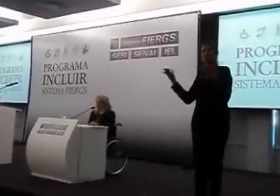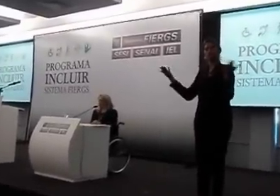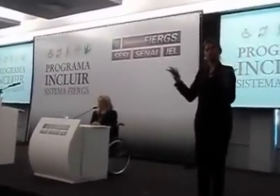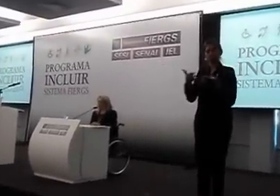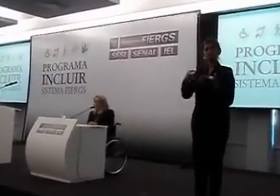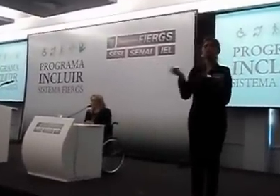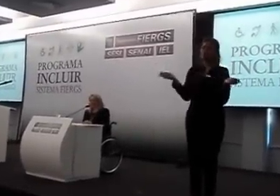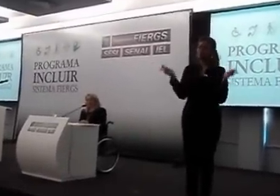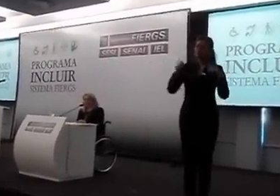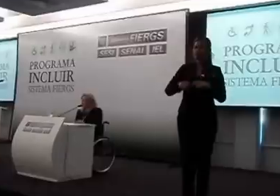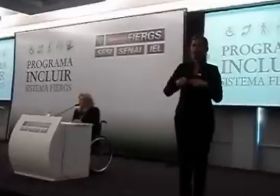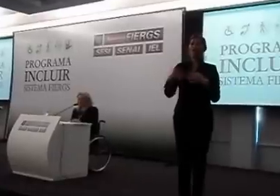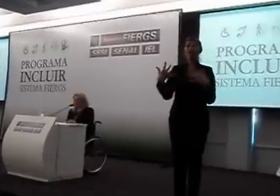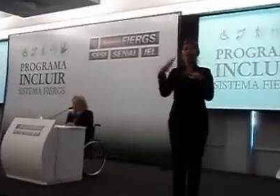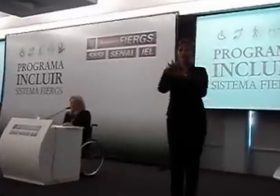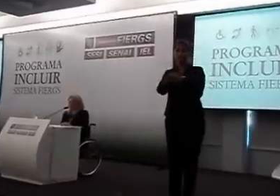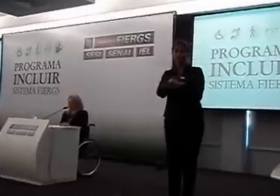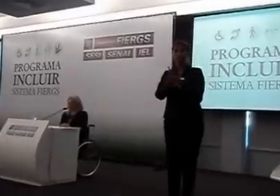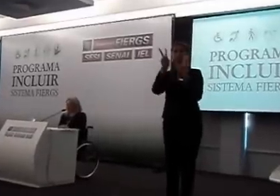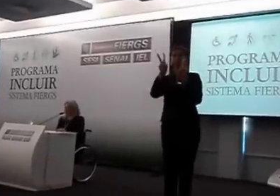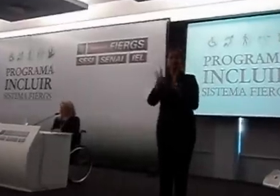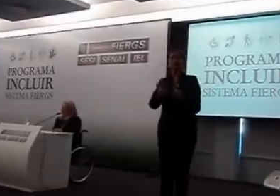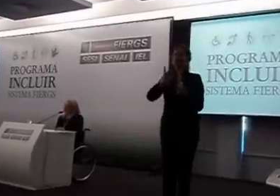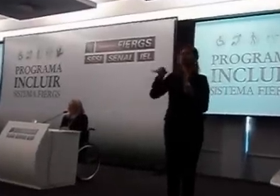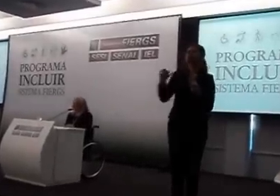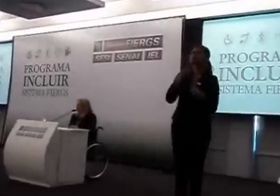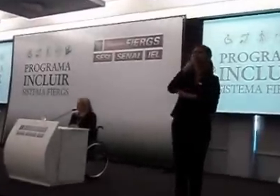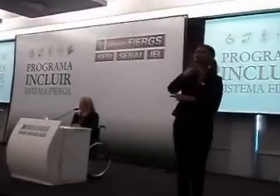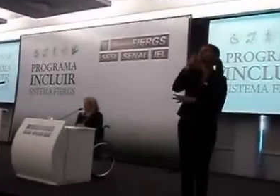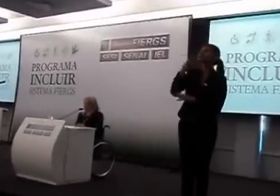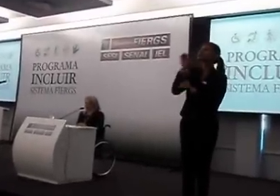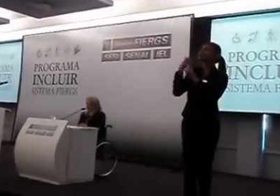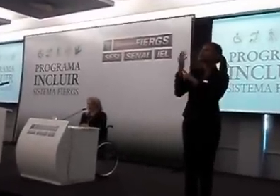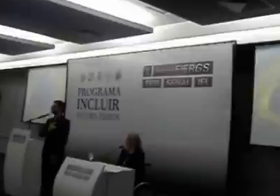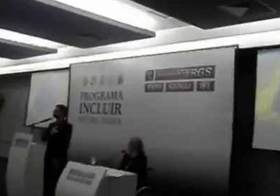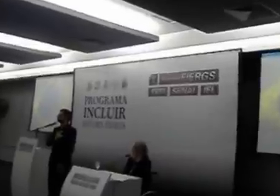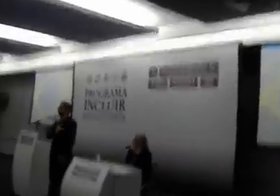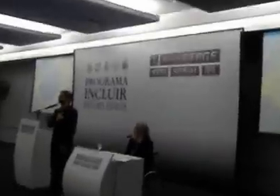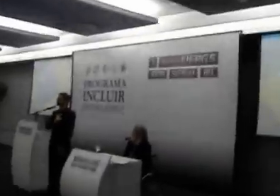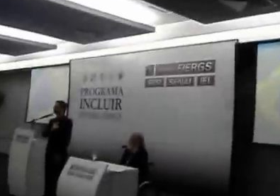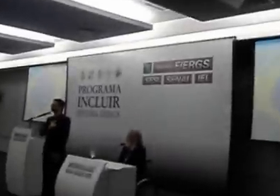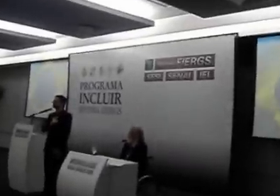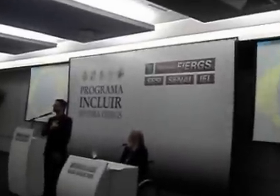usufruir dos bens e serviços existentes na sociedade e vivam como cidadãos.